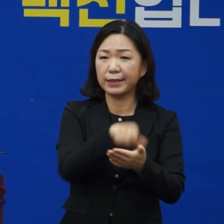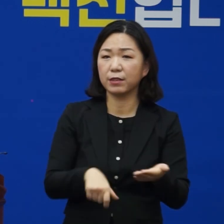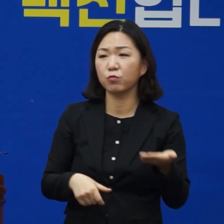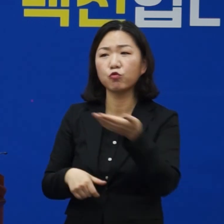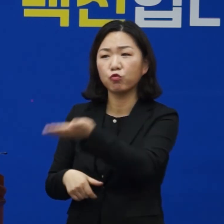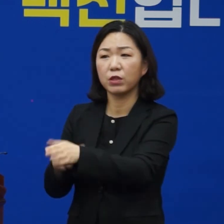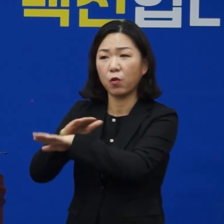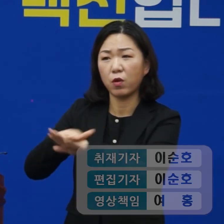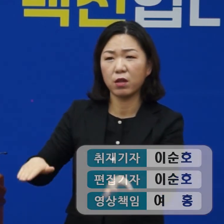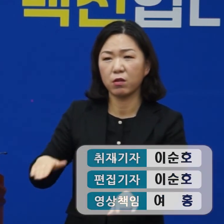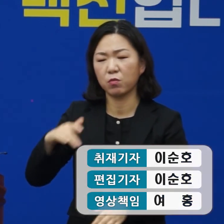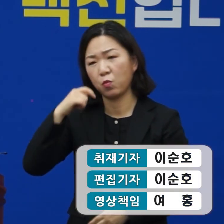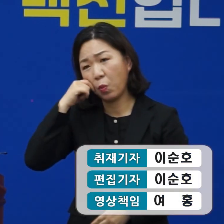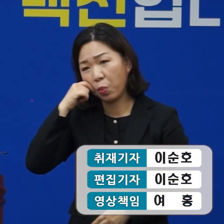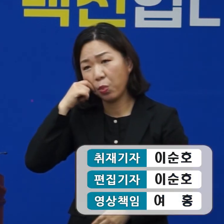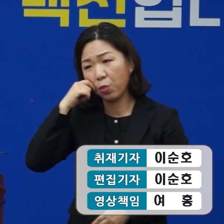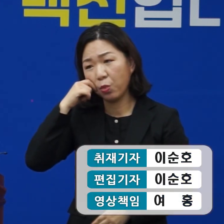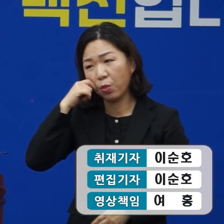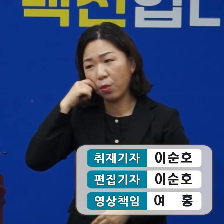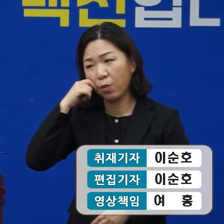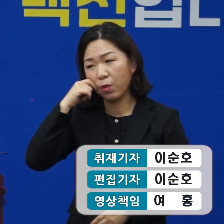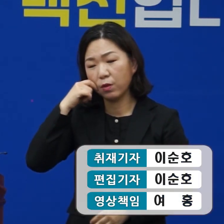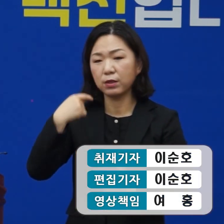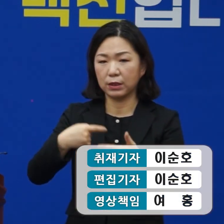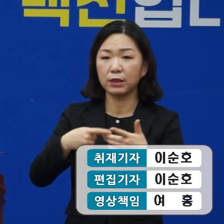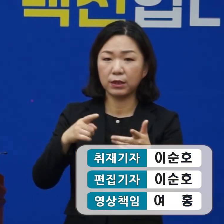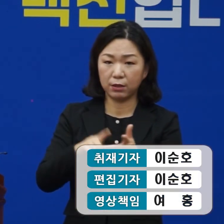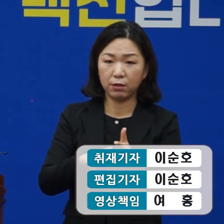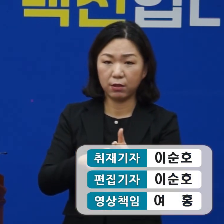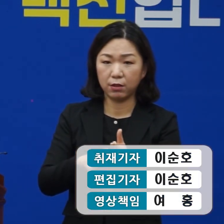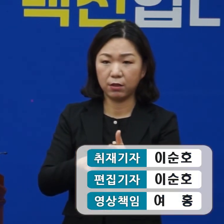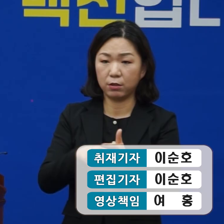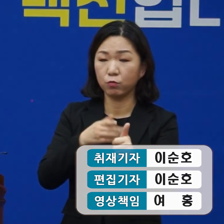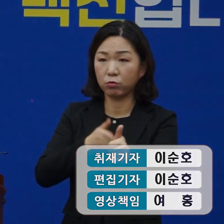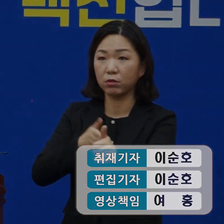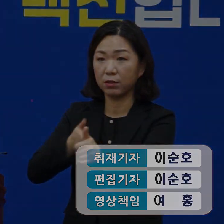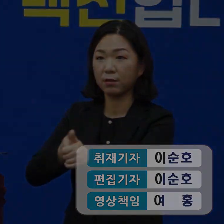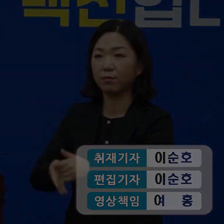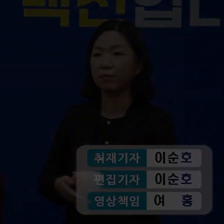수 있는 상황이 아니다라는 부분들을 이해해 주실 것을 부탁의 말씀을 드리겠습니다.